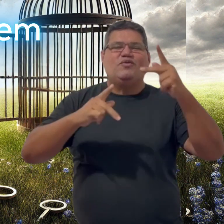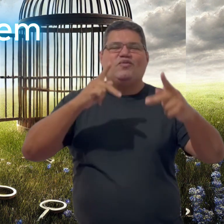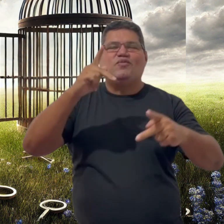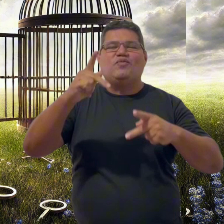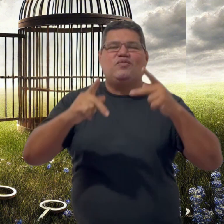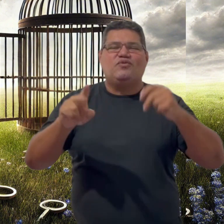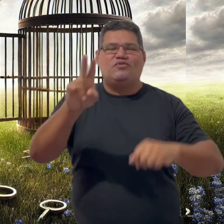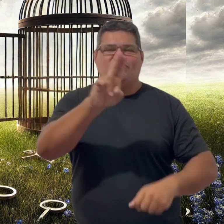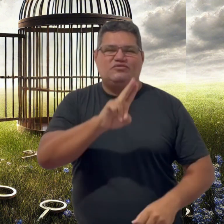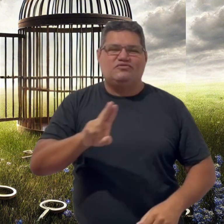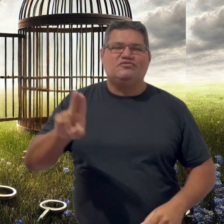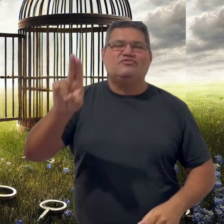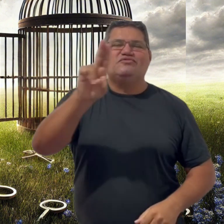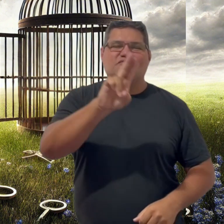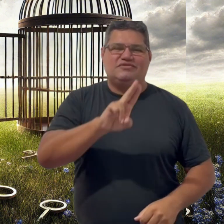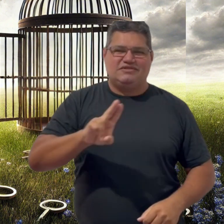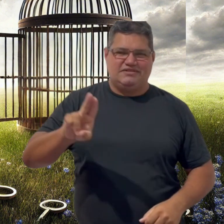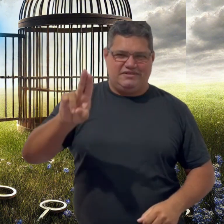cumprissem.